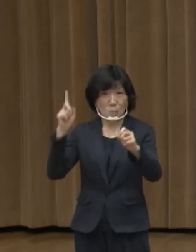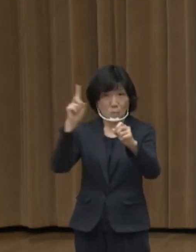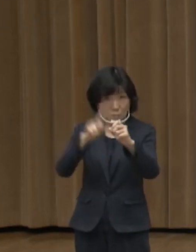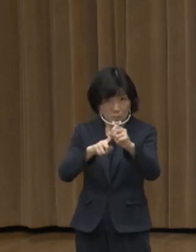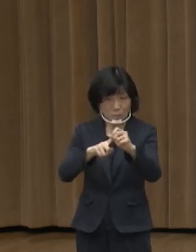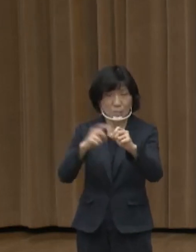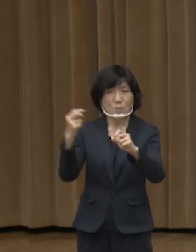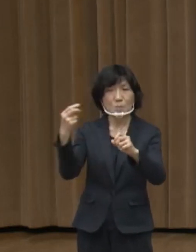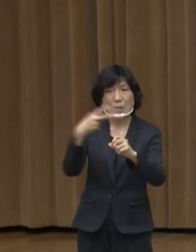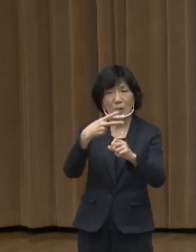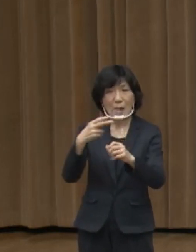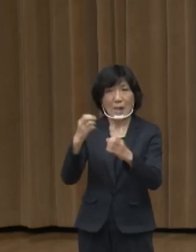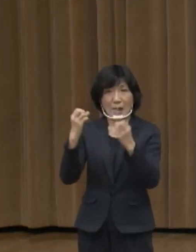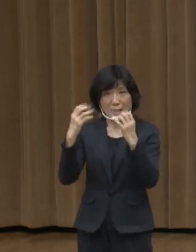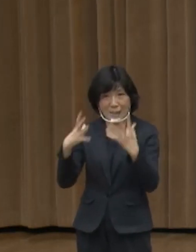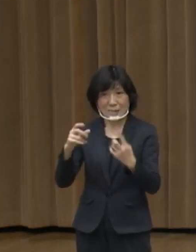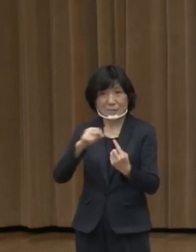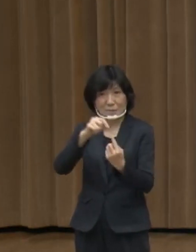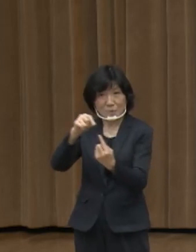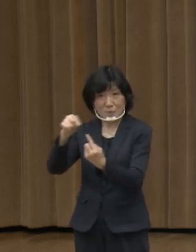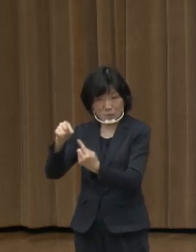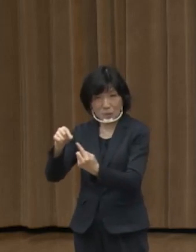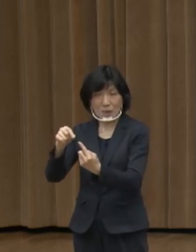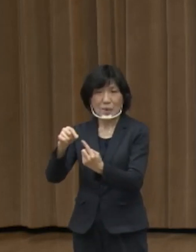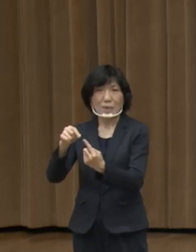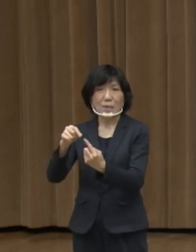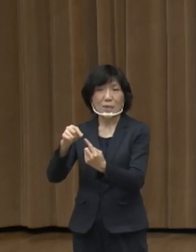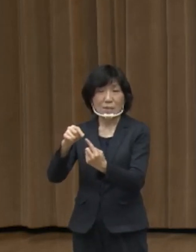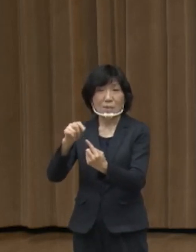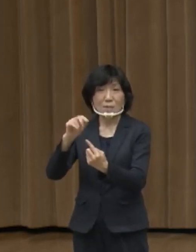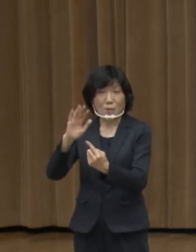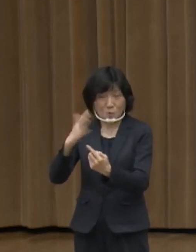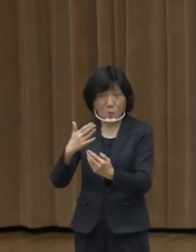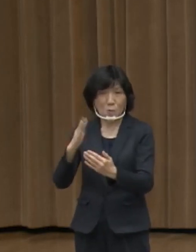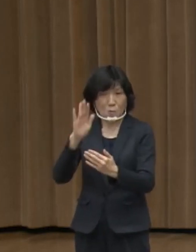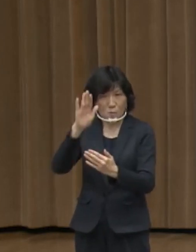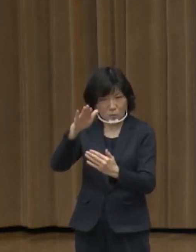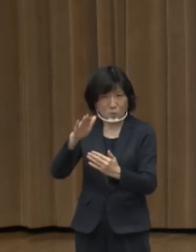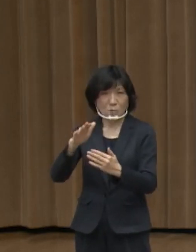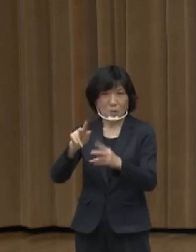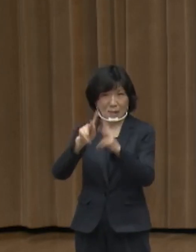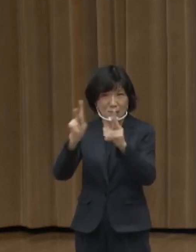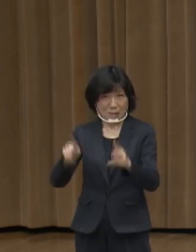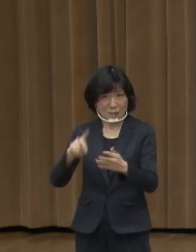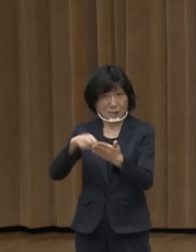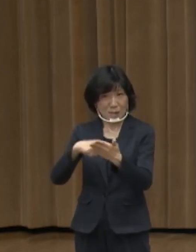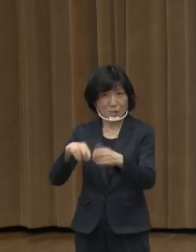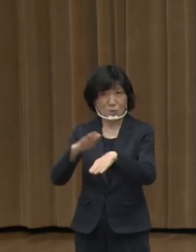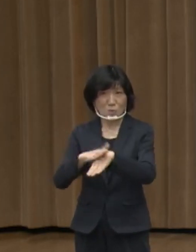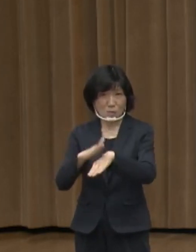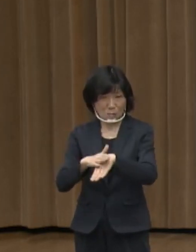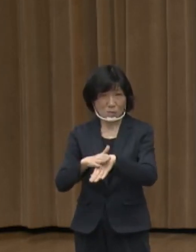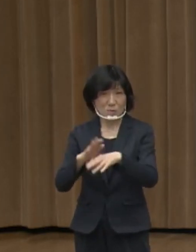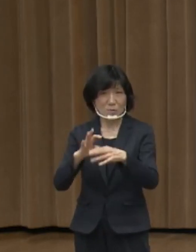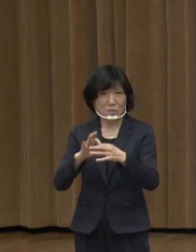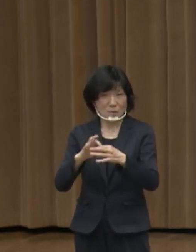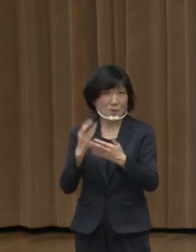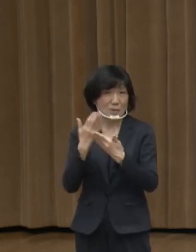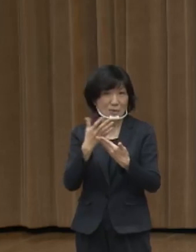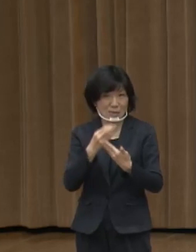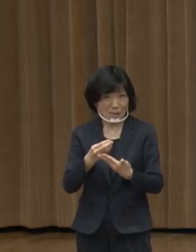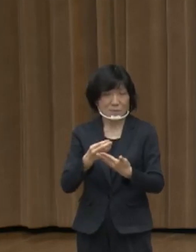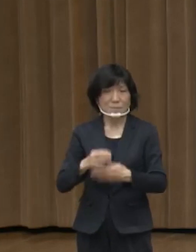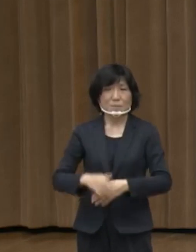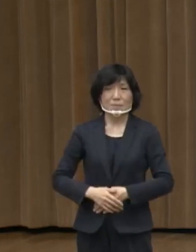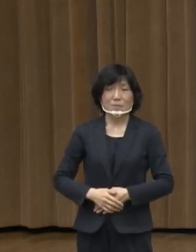ね、あとその新たな陣容でその山積する県政課題にこう立ち向かうにあたっての意気込みをお聞かせください。